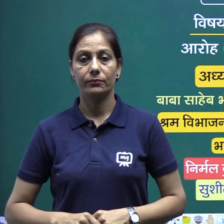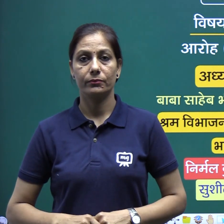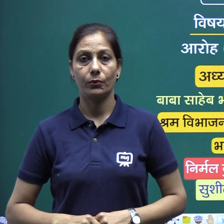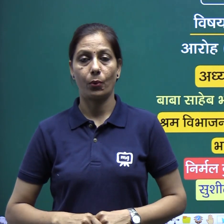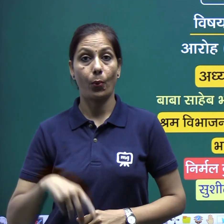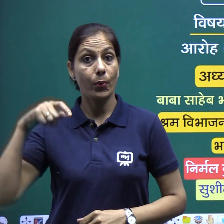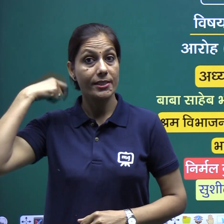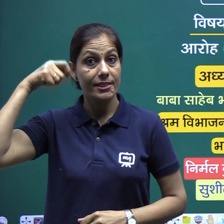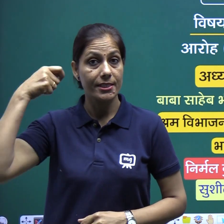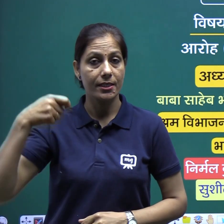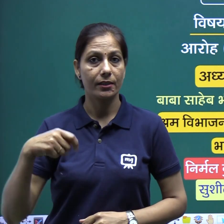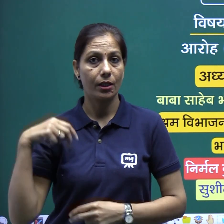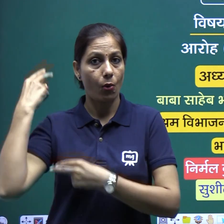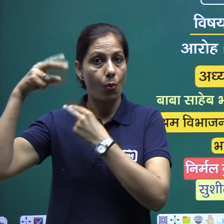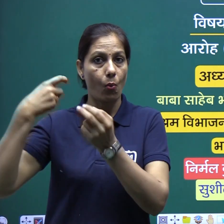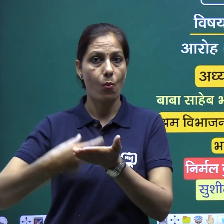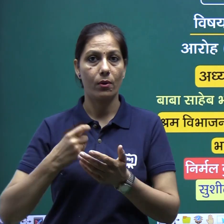और जाति प्रथा।